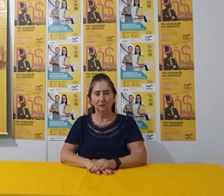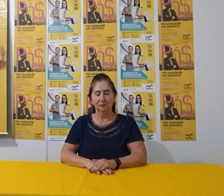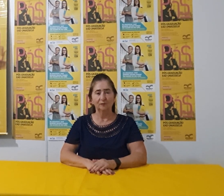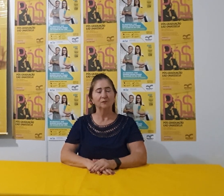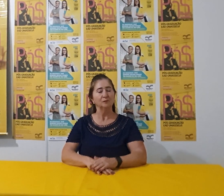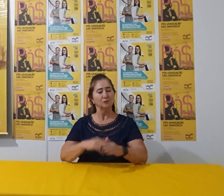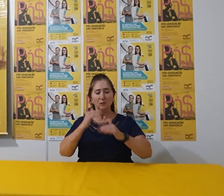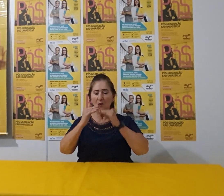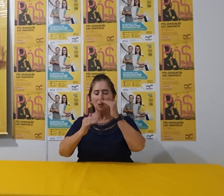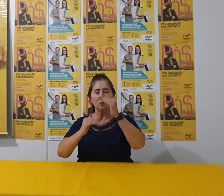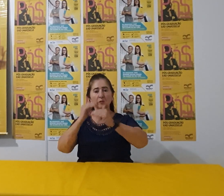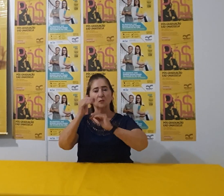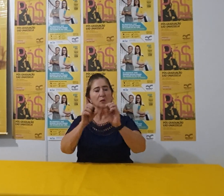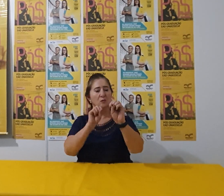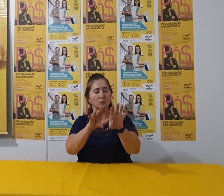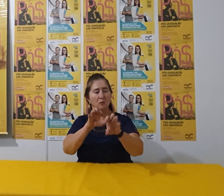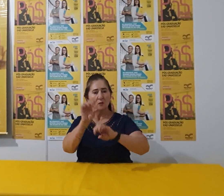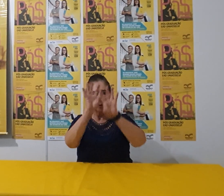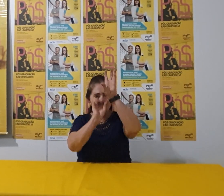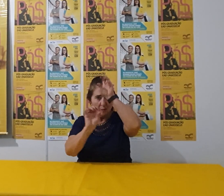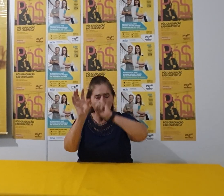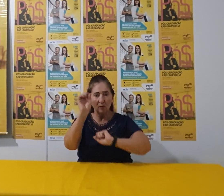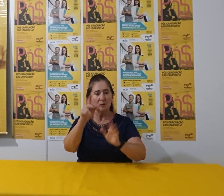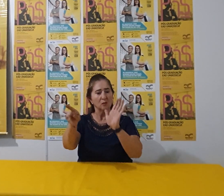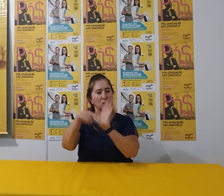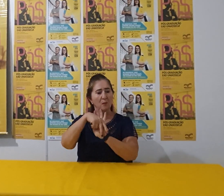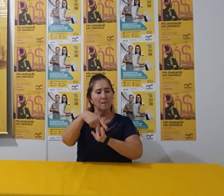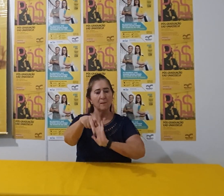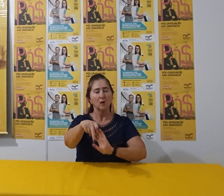processo de ensino-aprendizagem para alunos surdos.